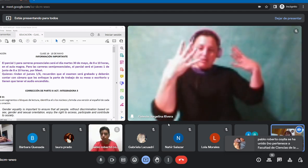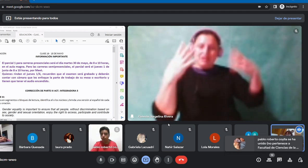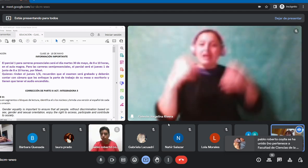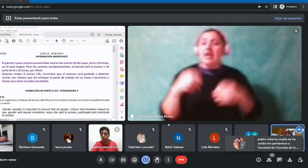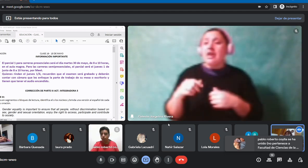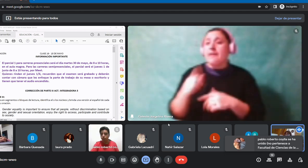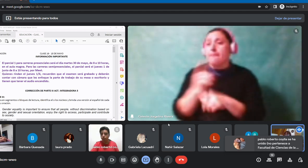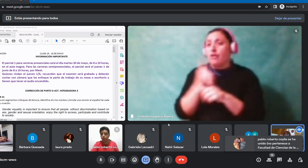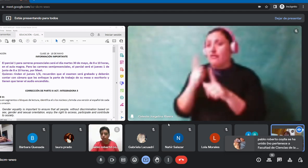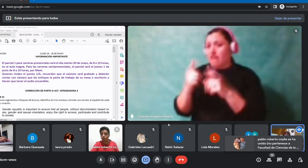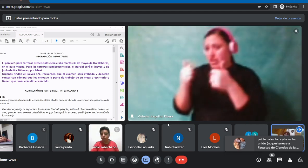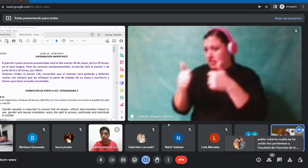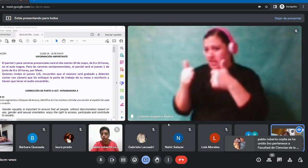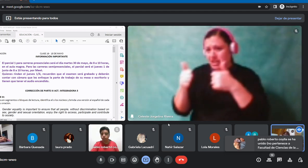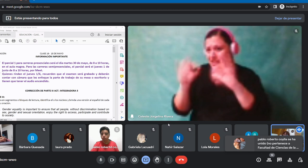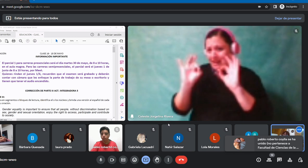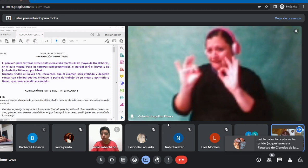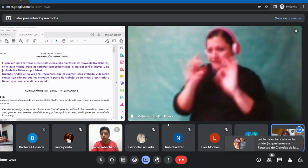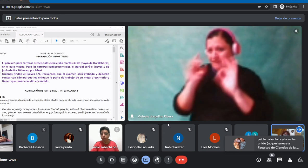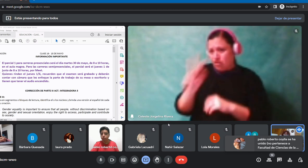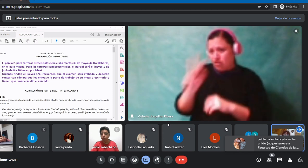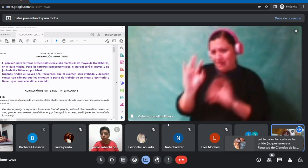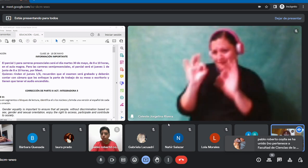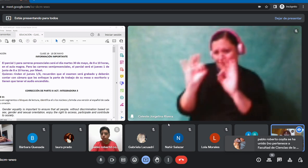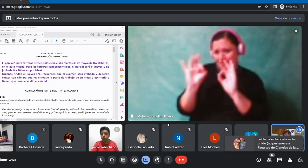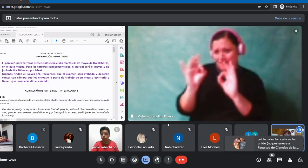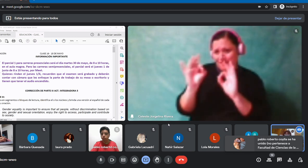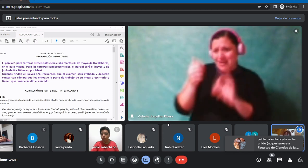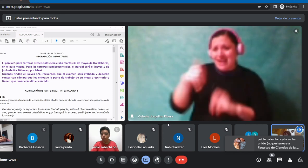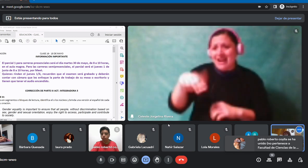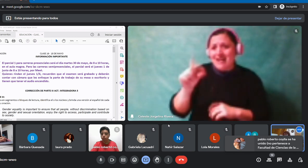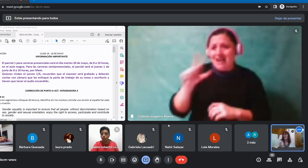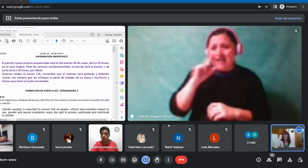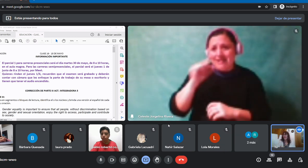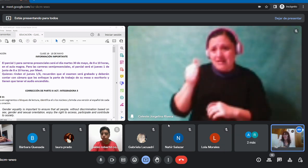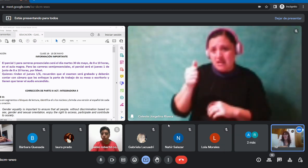enfocada, te quiero decir, ahí se ve perfecto, pero bueno, si querés ahora.